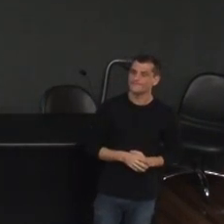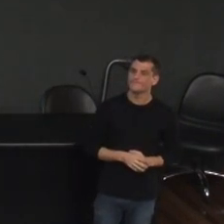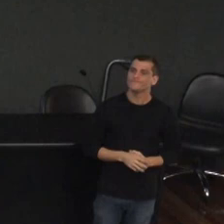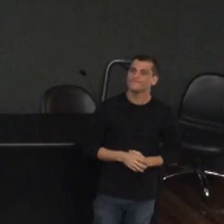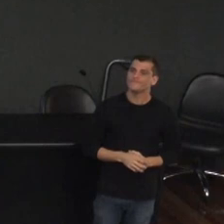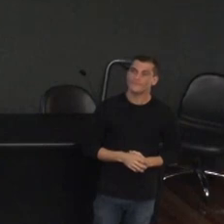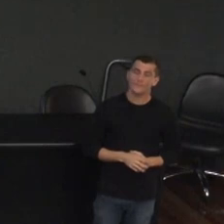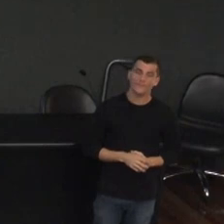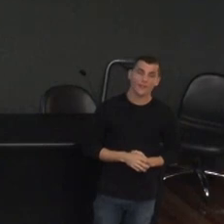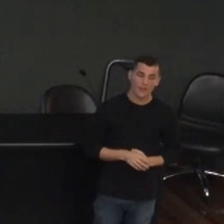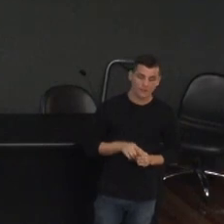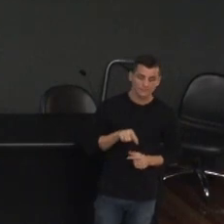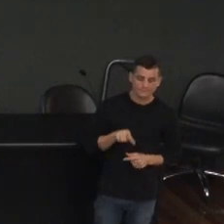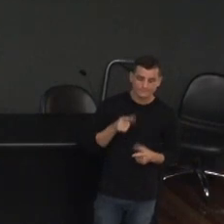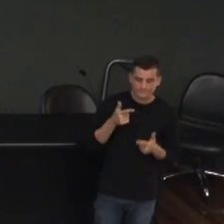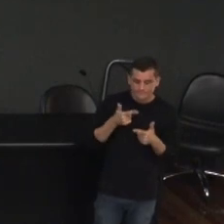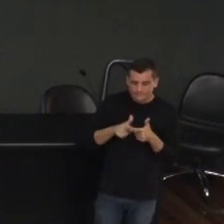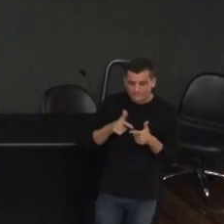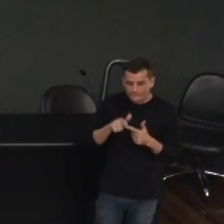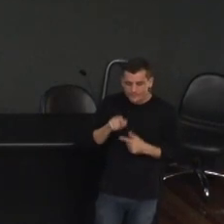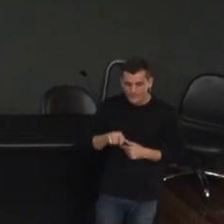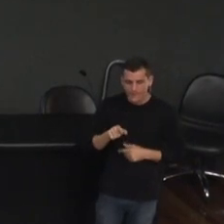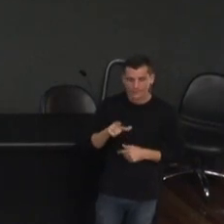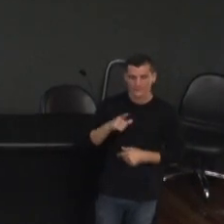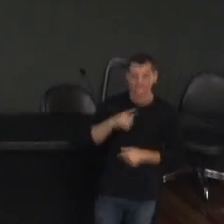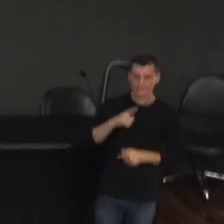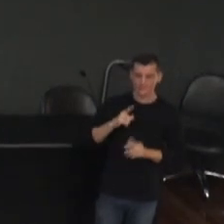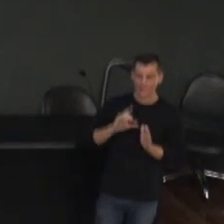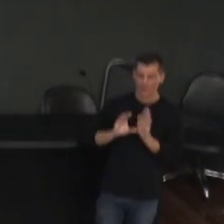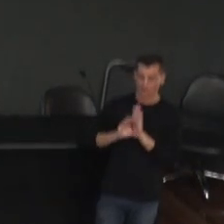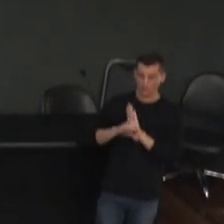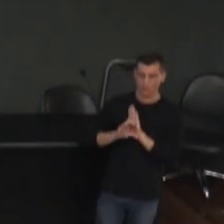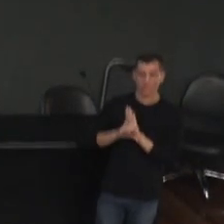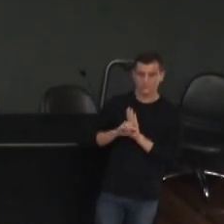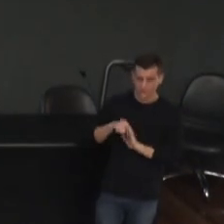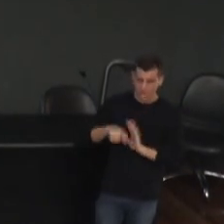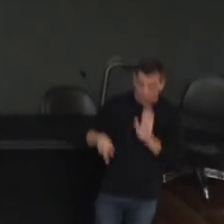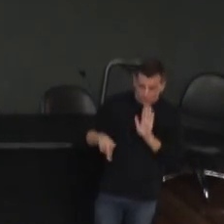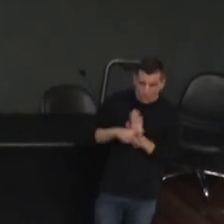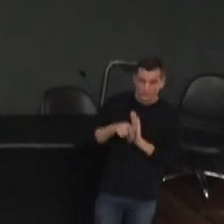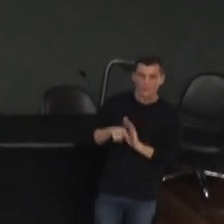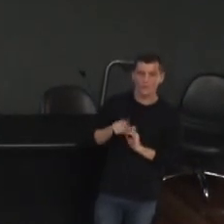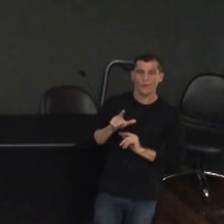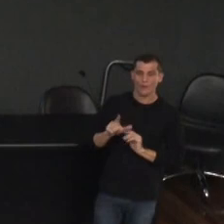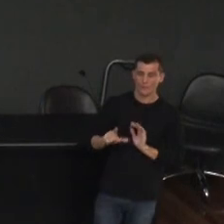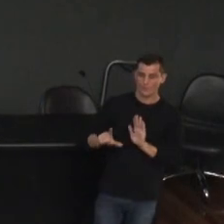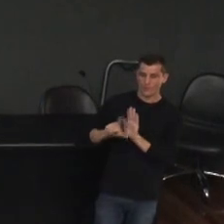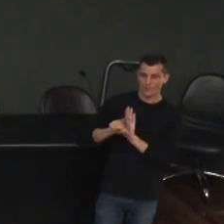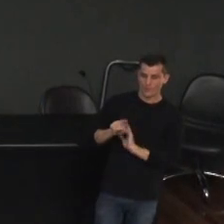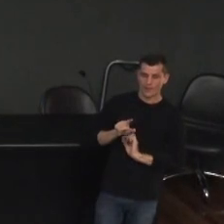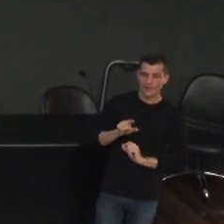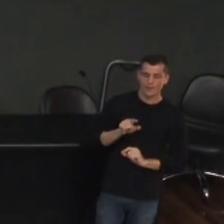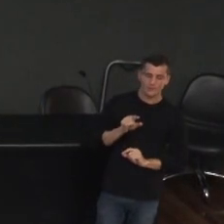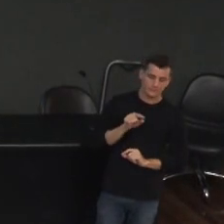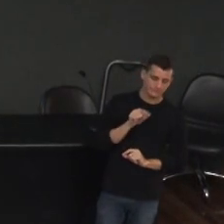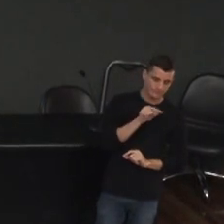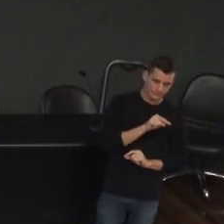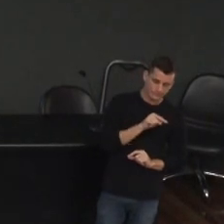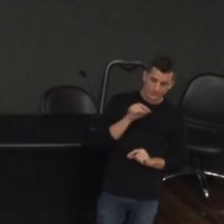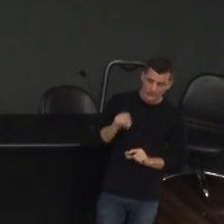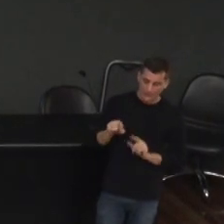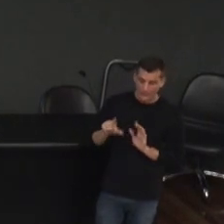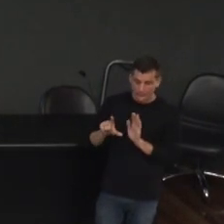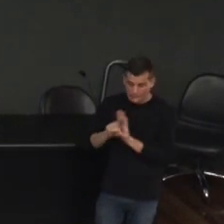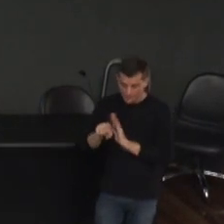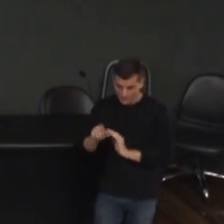problema é que a gente pensa no conceito que a lei geral de proteção de dados traz e a gente esquece de ver o que diz a lei de acesso à informação